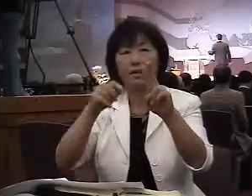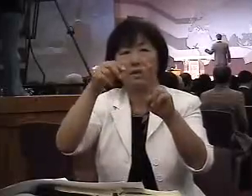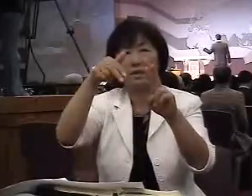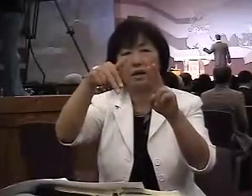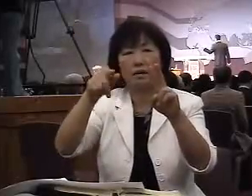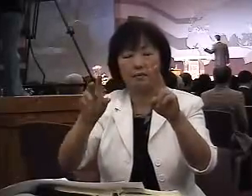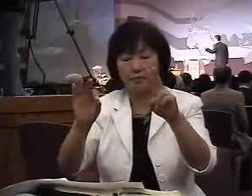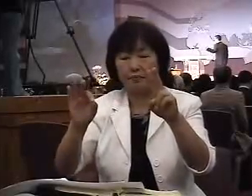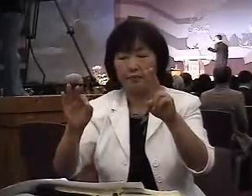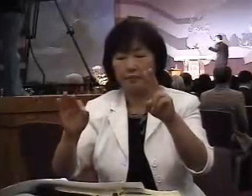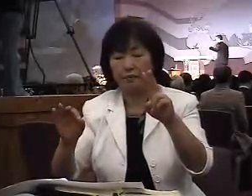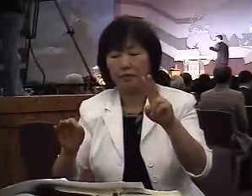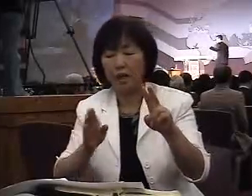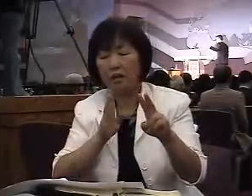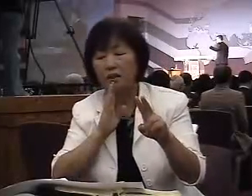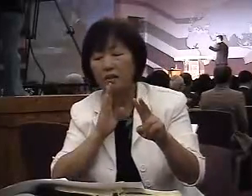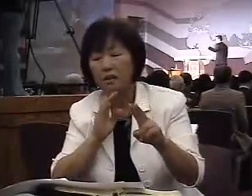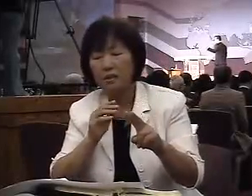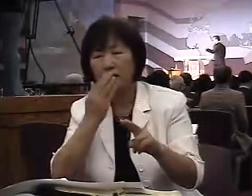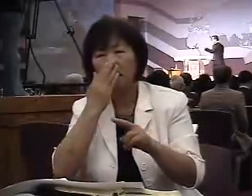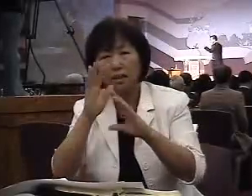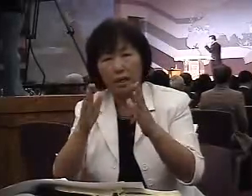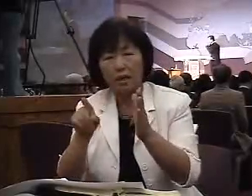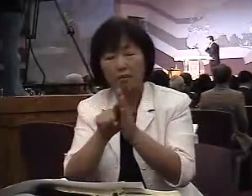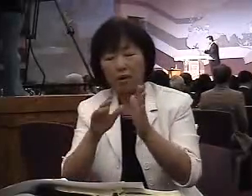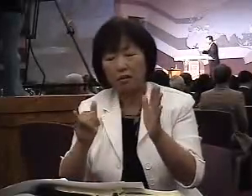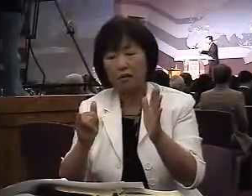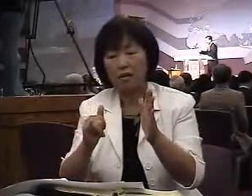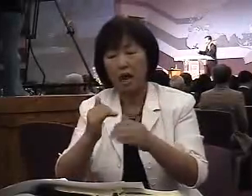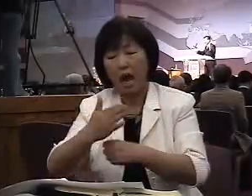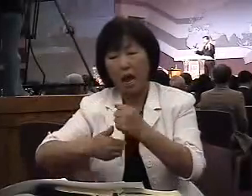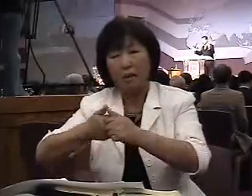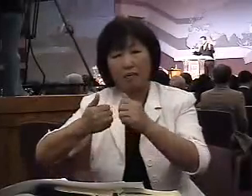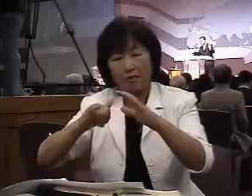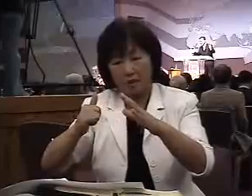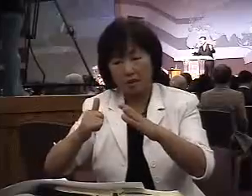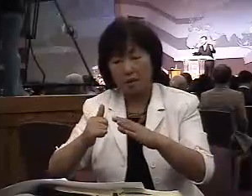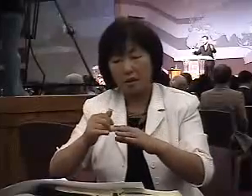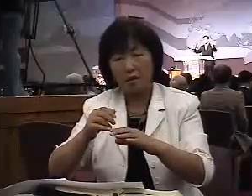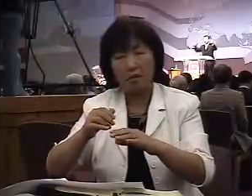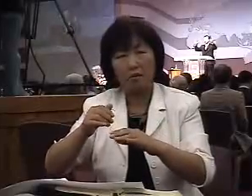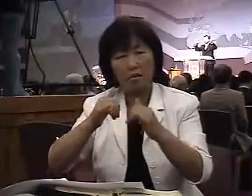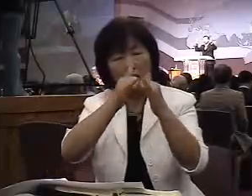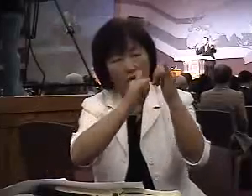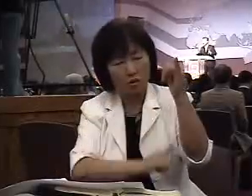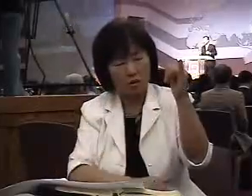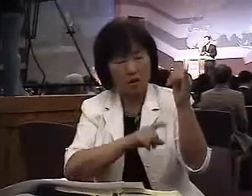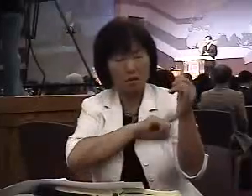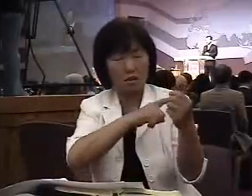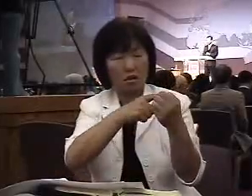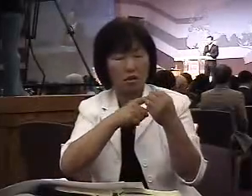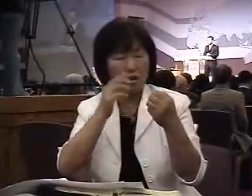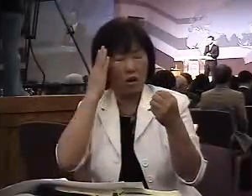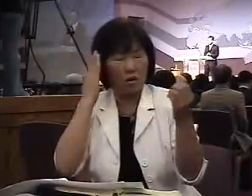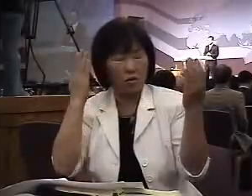2장은 사사기는 사실 이스라엘 백성들 하나님 나라의 역사 가운데 가장 어두웠던 때를 보여주고